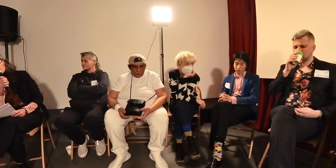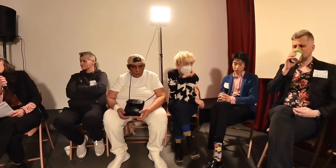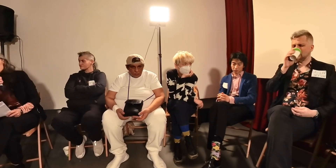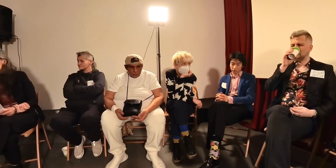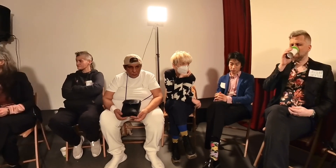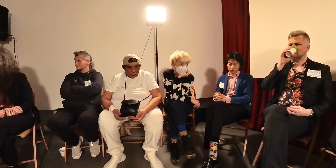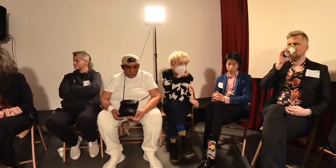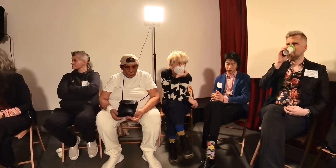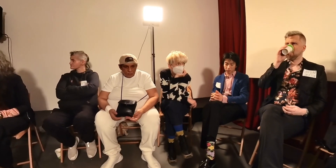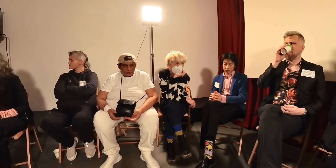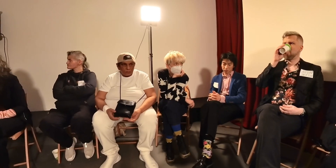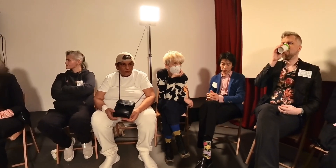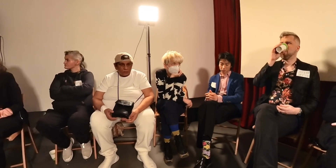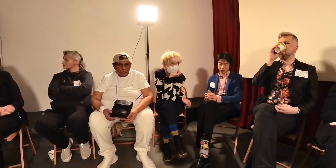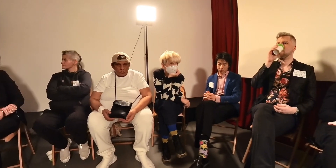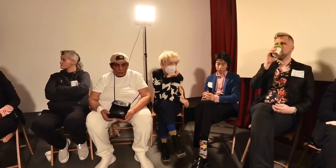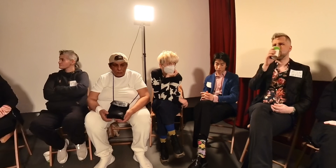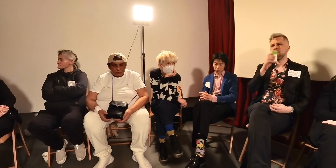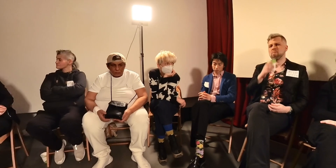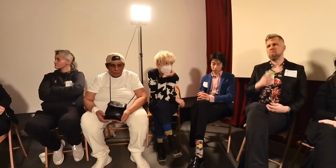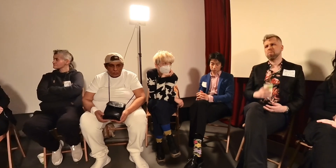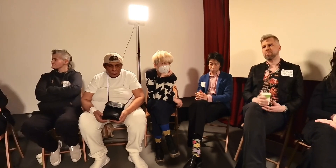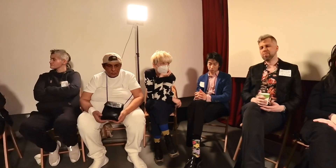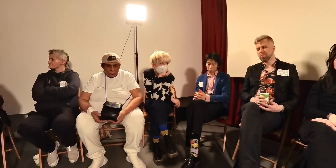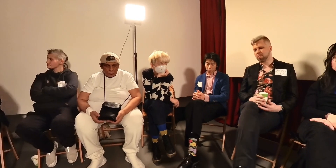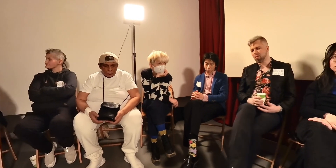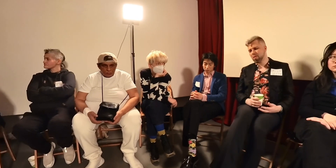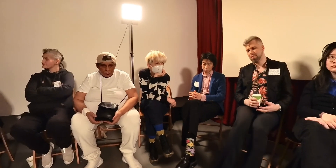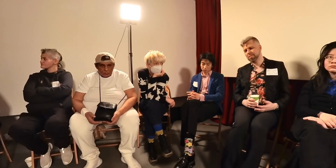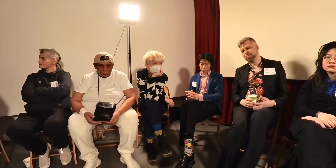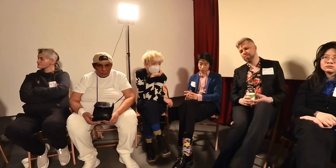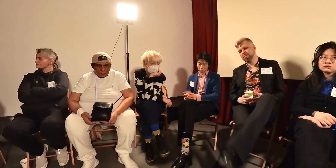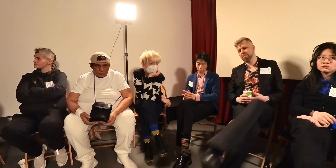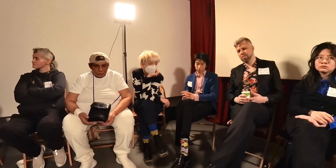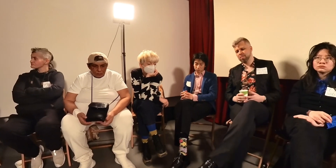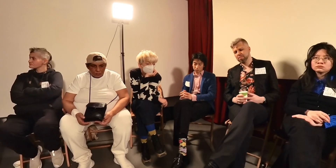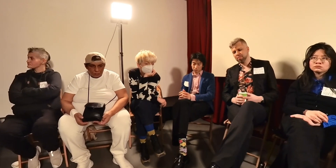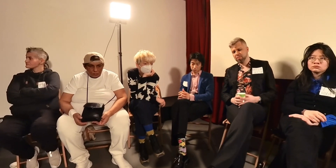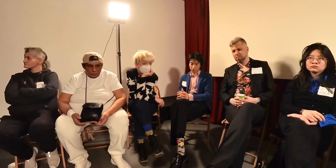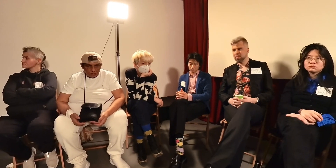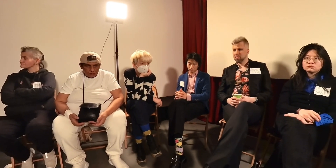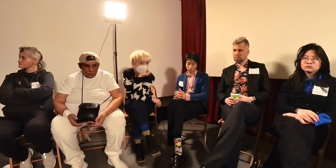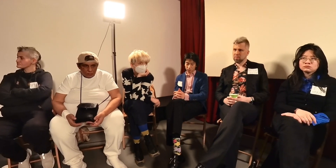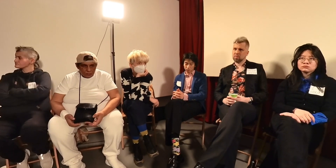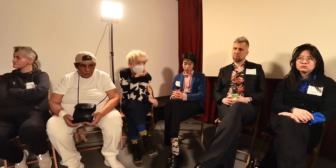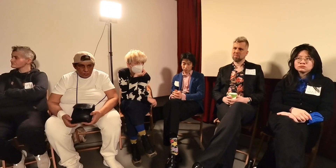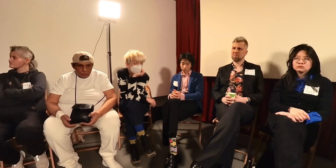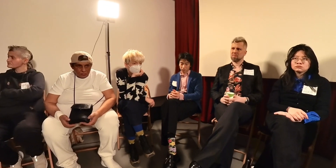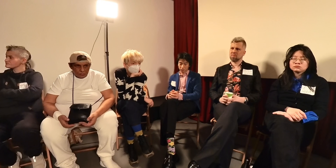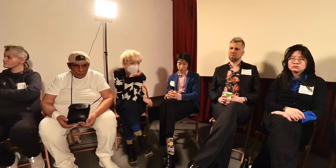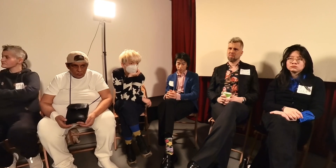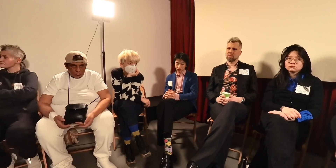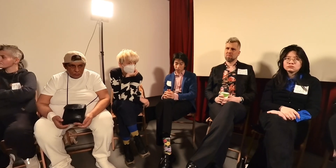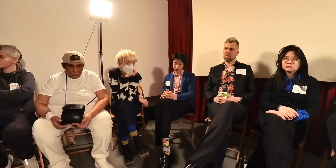líbí se Šlomem, že vlastně když jako něco děláte, tak si zjistíte, kdo co